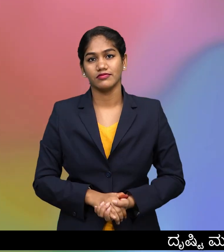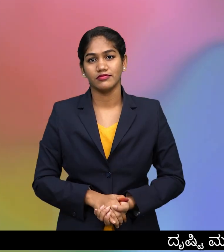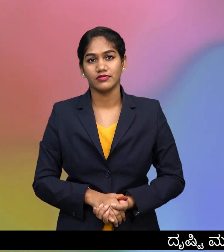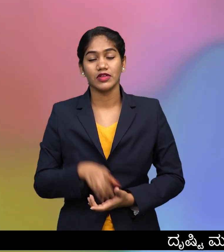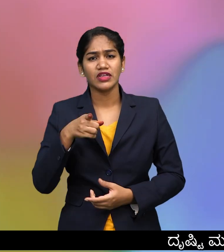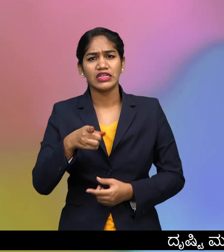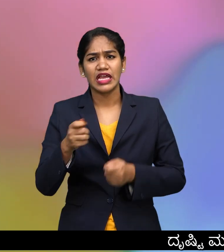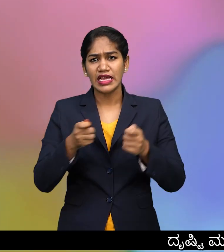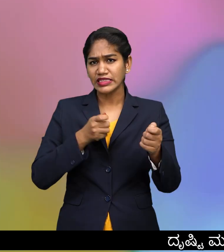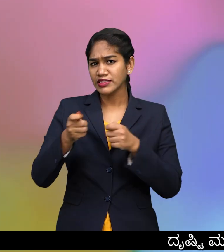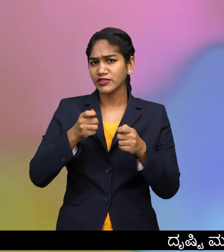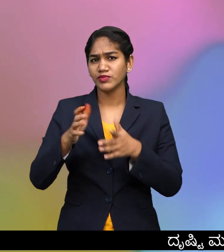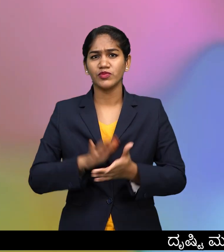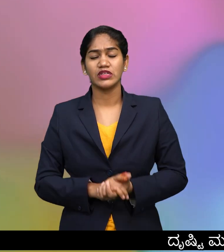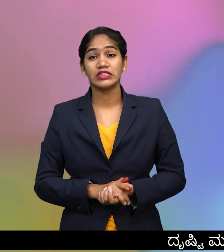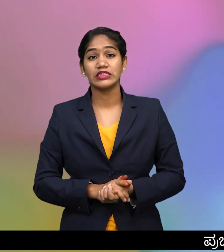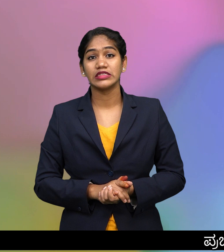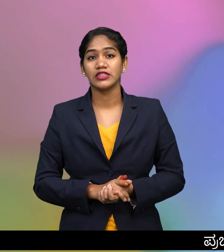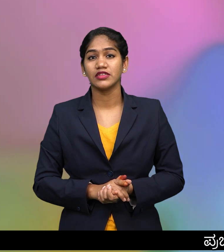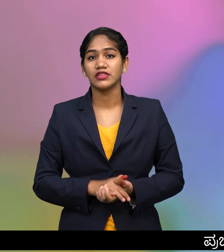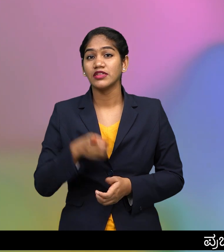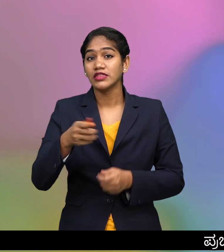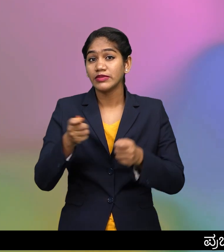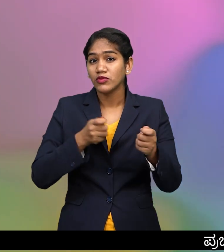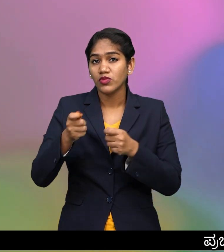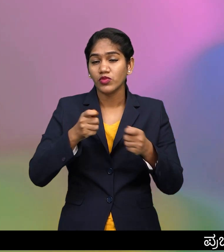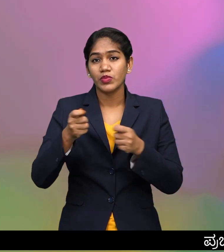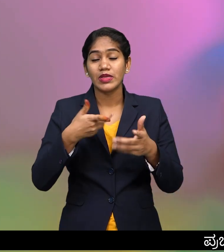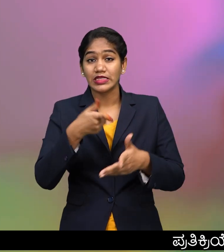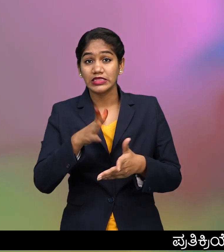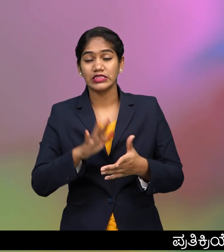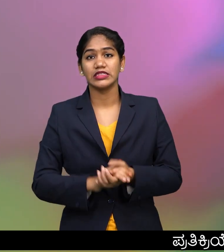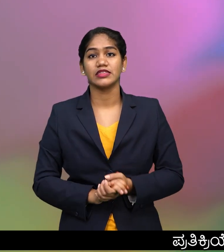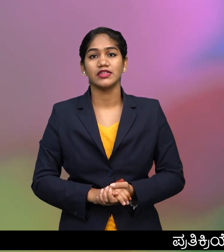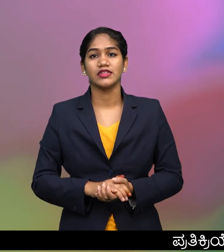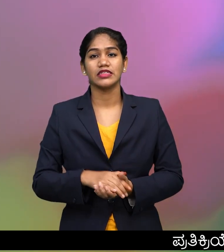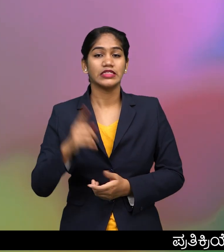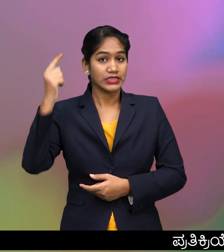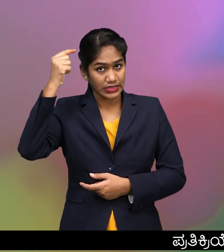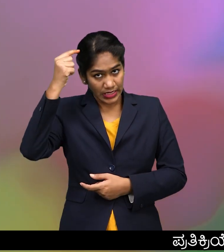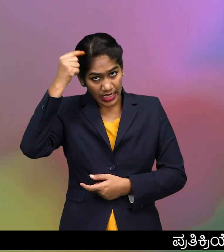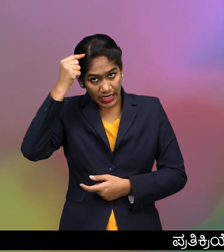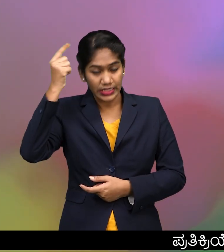ದೃಷ್ಟಿ ಮತ್ತು ಶ್ರವಣೇಂದ್ರಿಯ ಪ್ರಚೋದಕಗಳಿಗೆ ಪ್ರತಿಕ್ರಿಯೆಯಾಗಿ ಇದು ತಲೆ